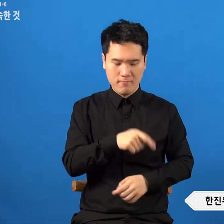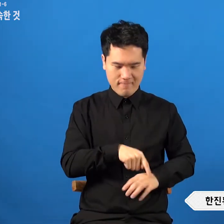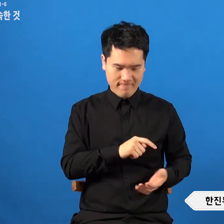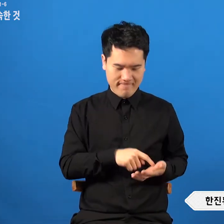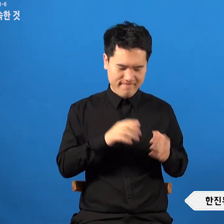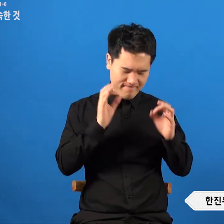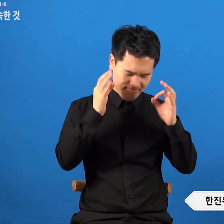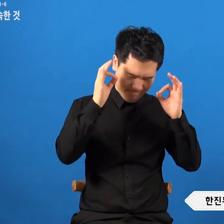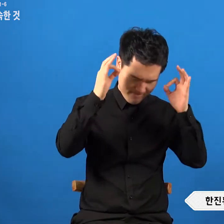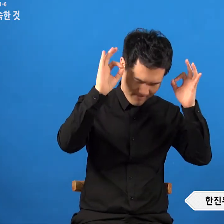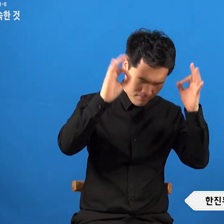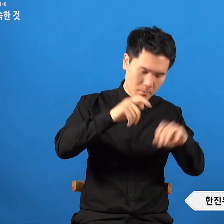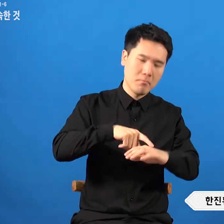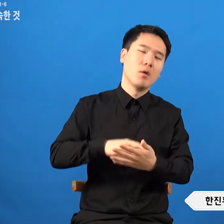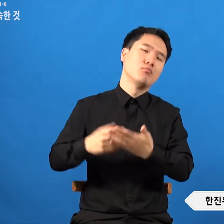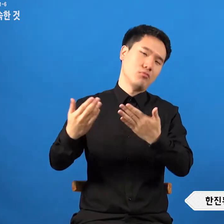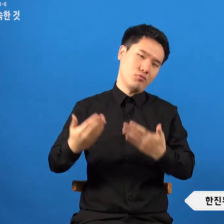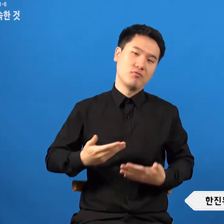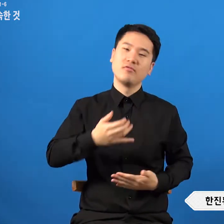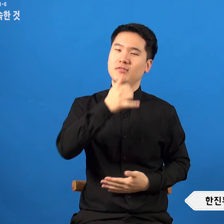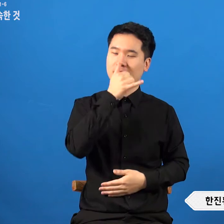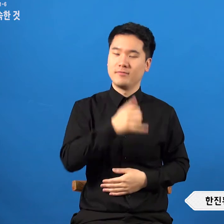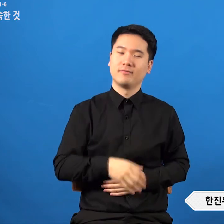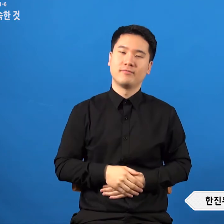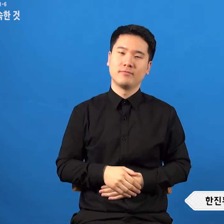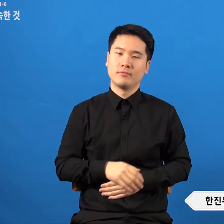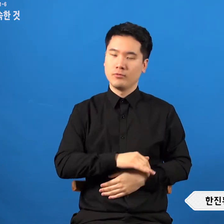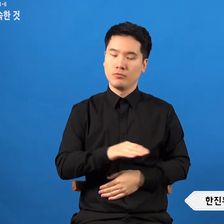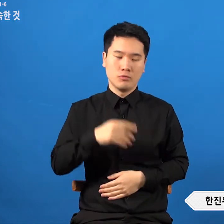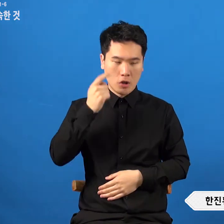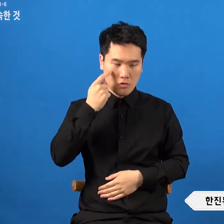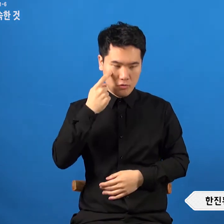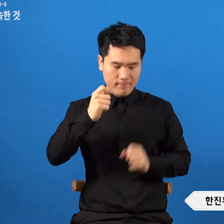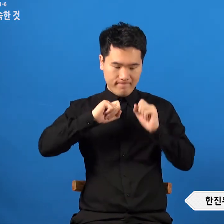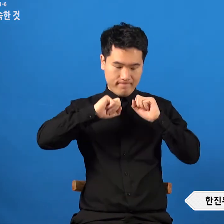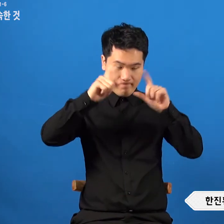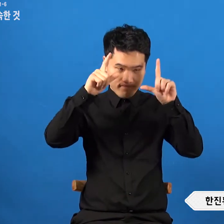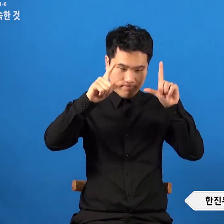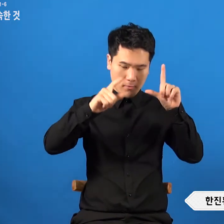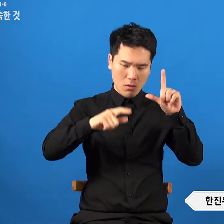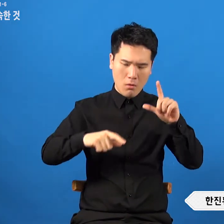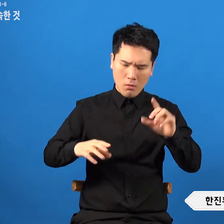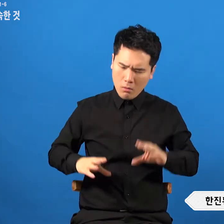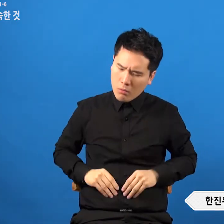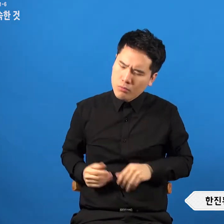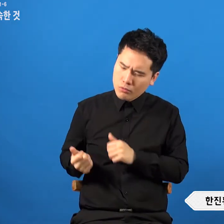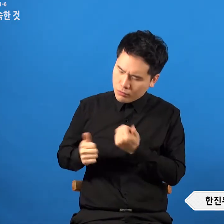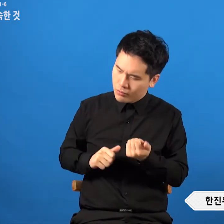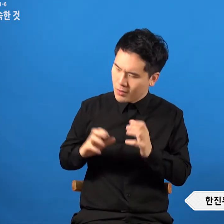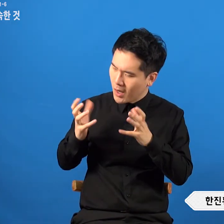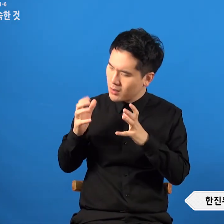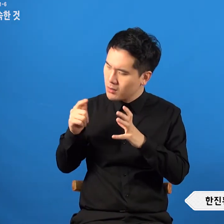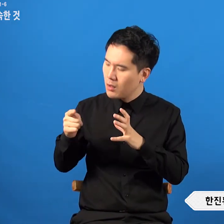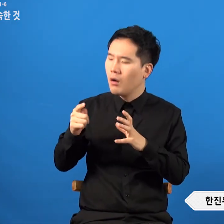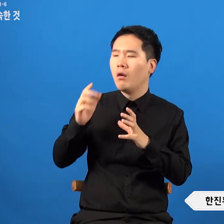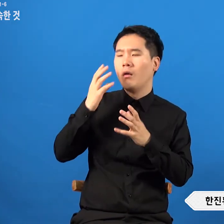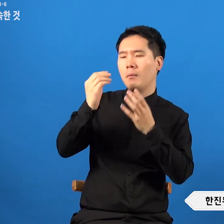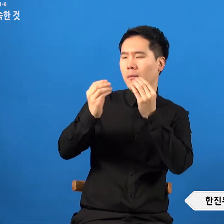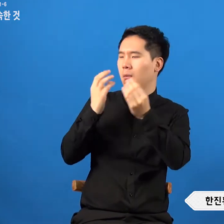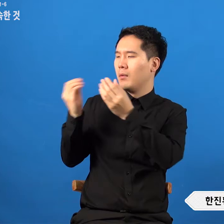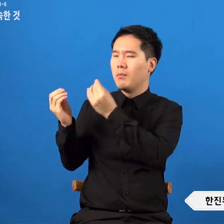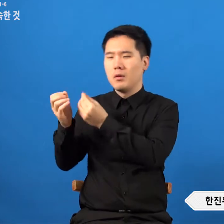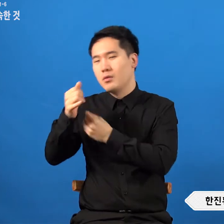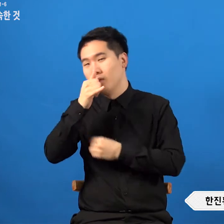마음에 간절함을 주실 때가 있습니다. 우리 눈을 열어서 굶어 죽어가는 아이들을 보게 해 주실